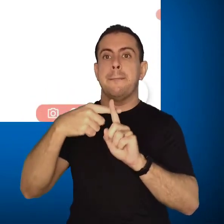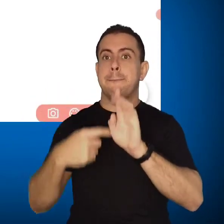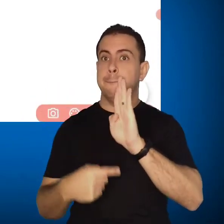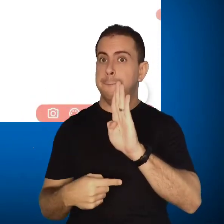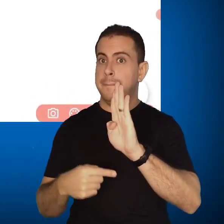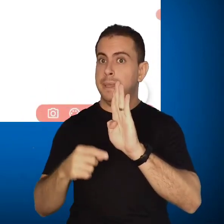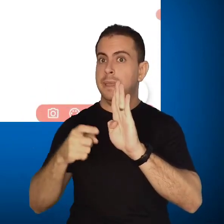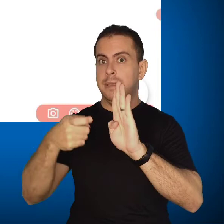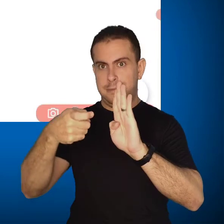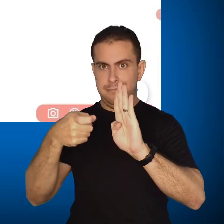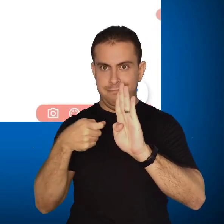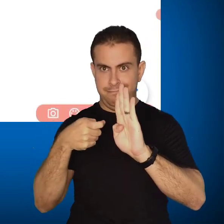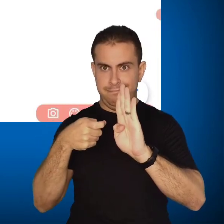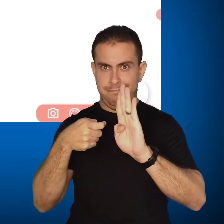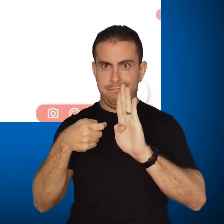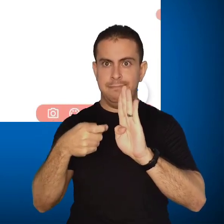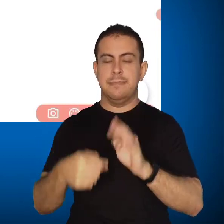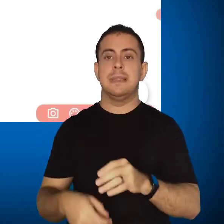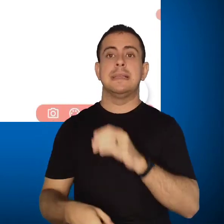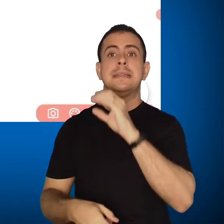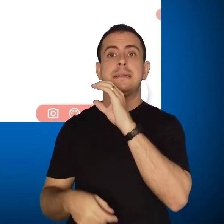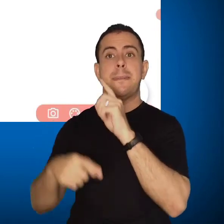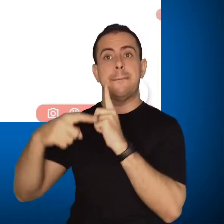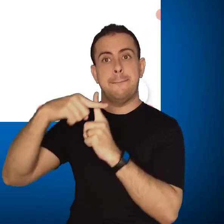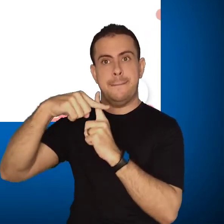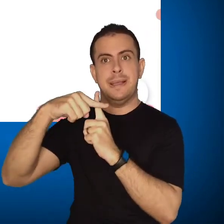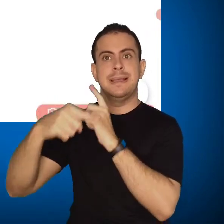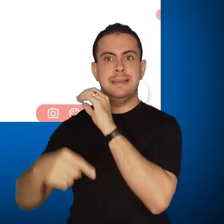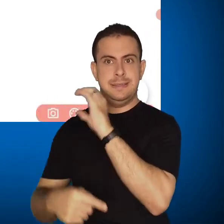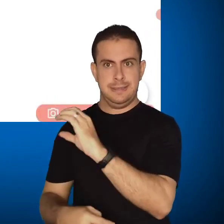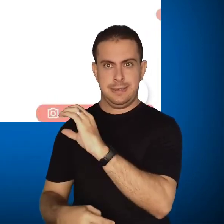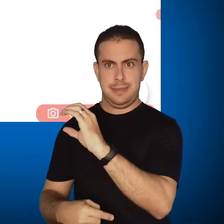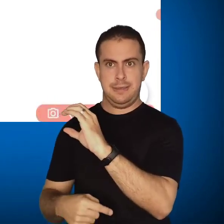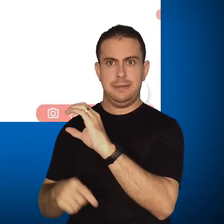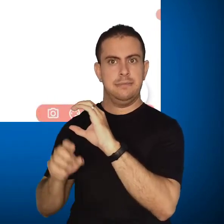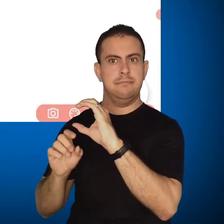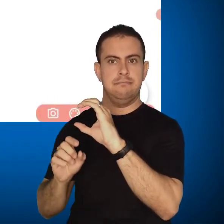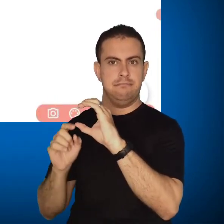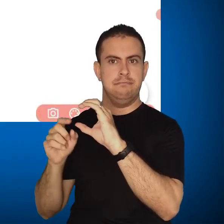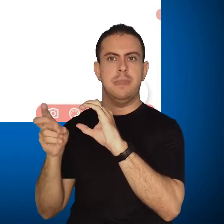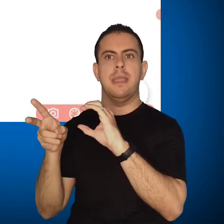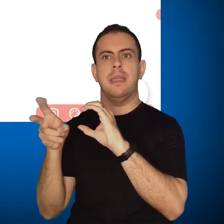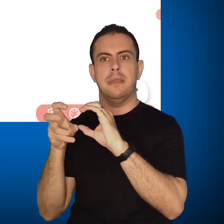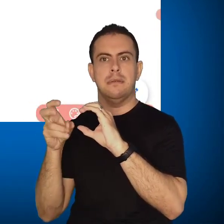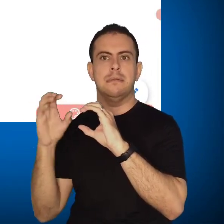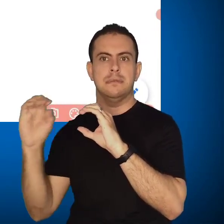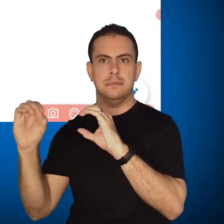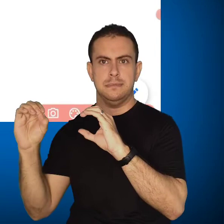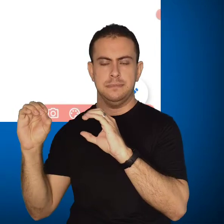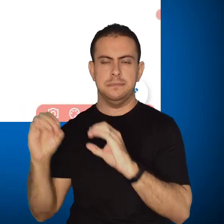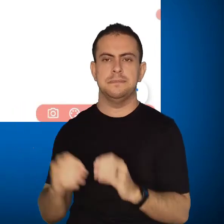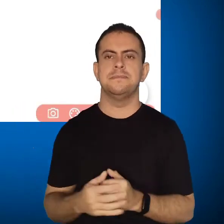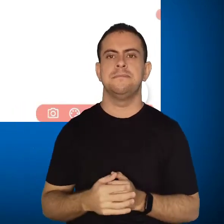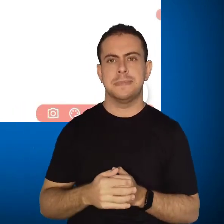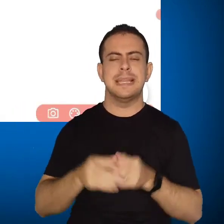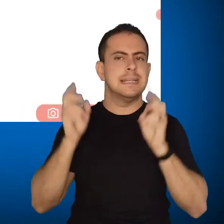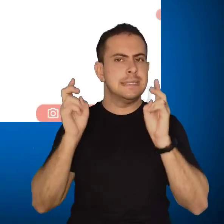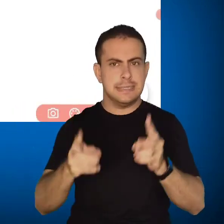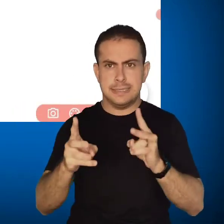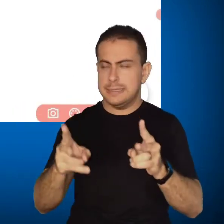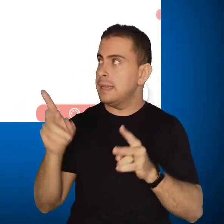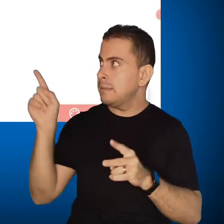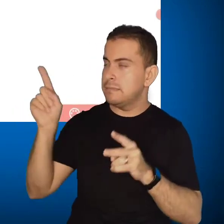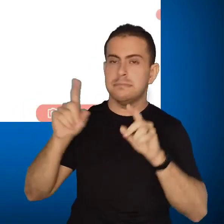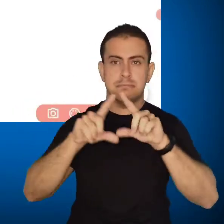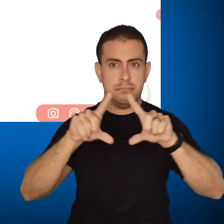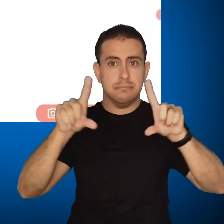mais bx mais c igual a zero, é isso? Toda equação que